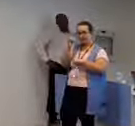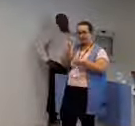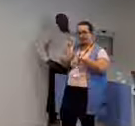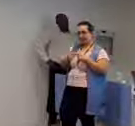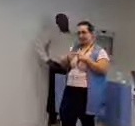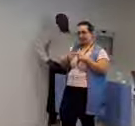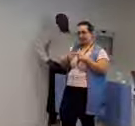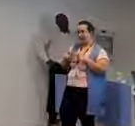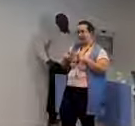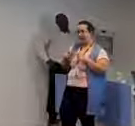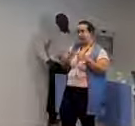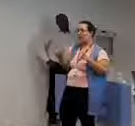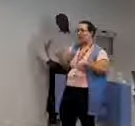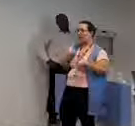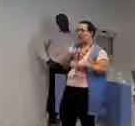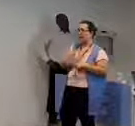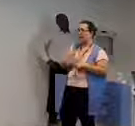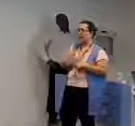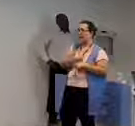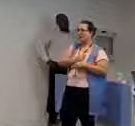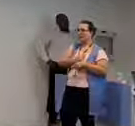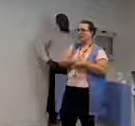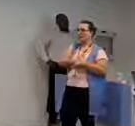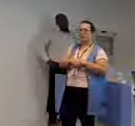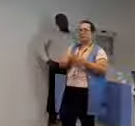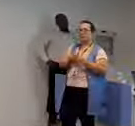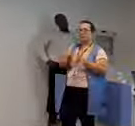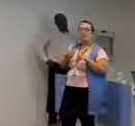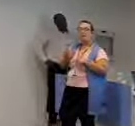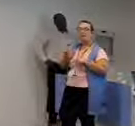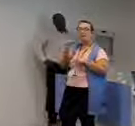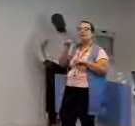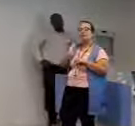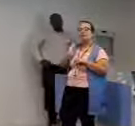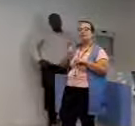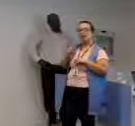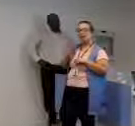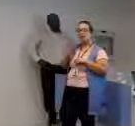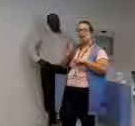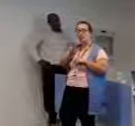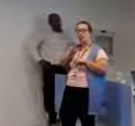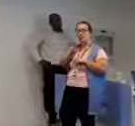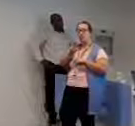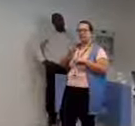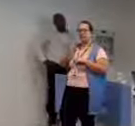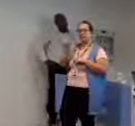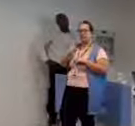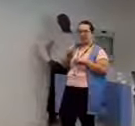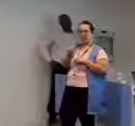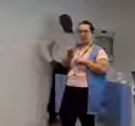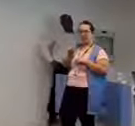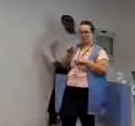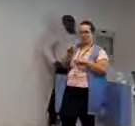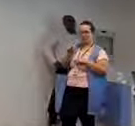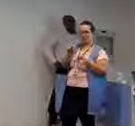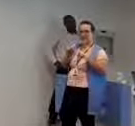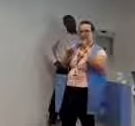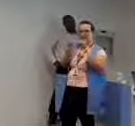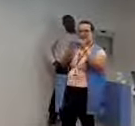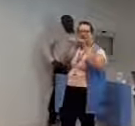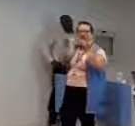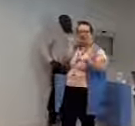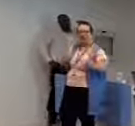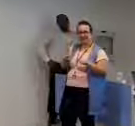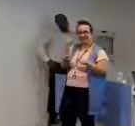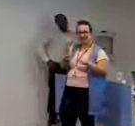ineficientes, a maioria delas, uma das razões é o baixo uso de softwares de engenharia para validar o